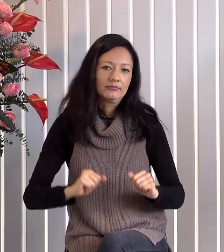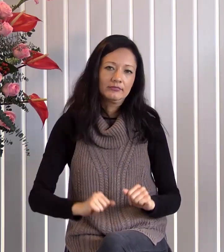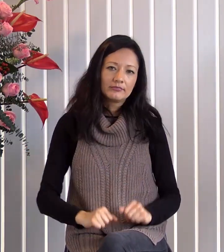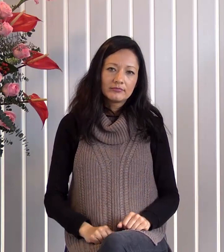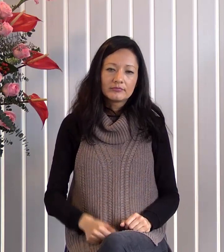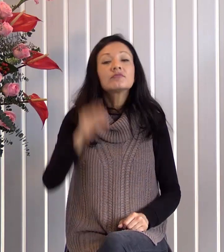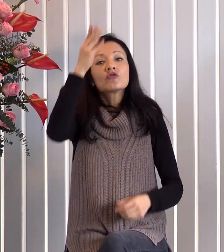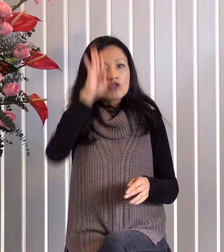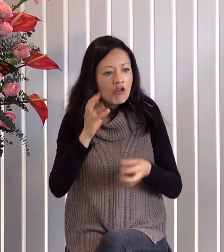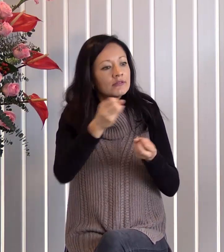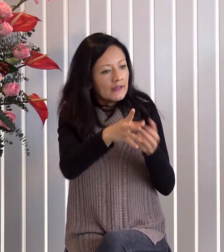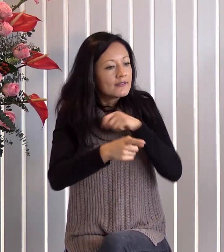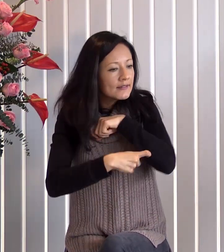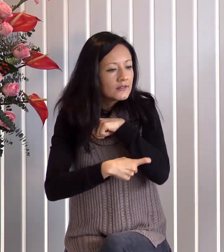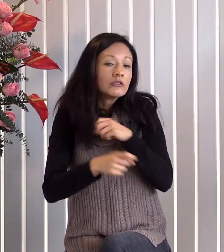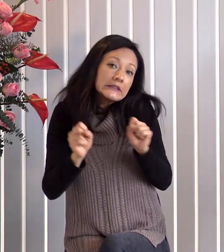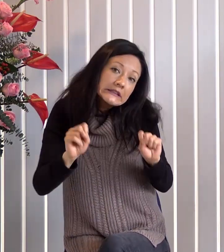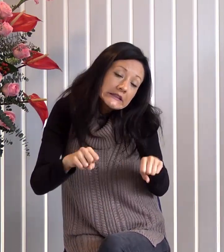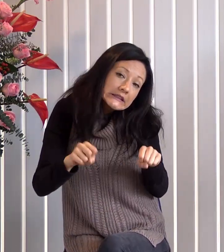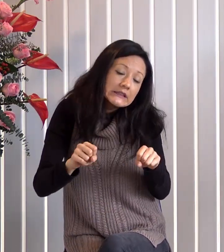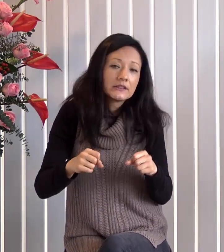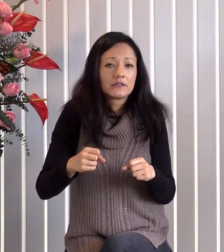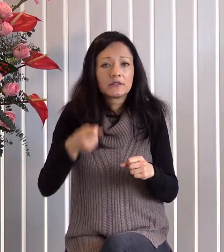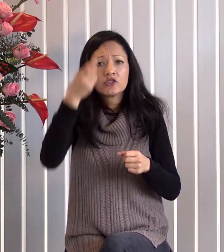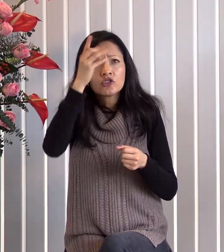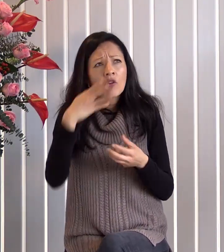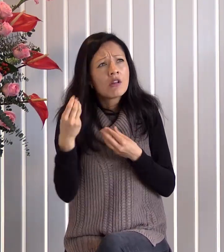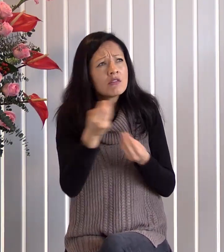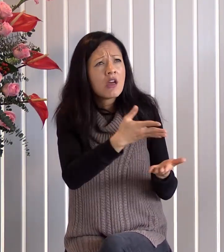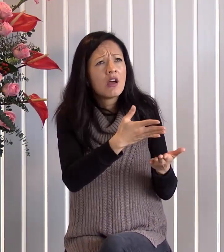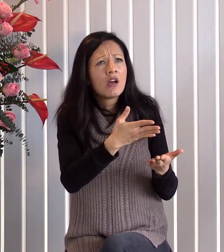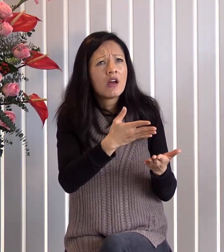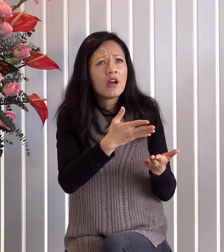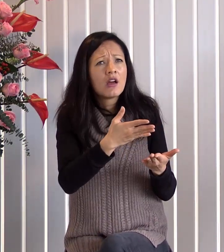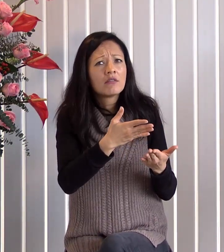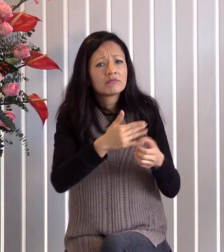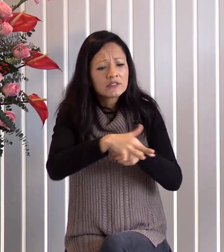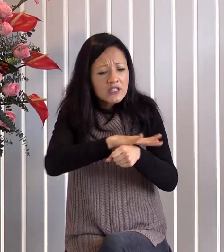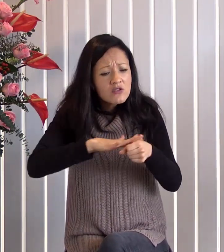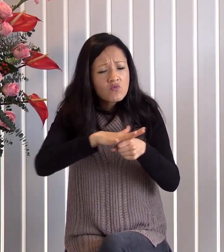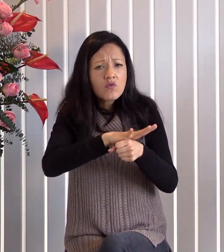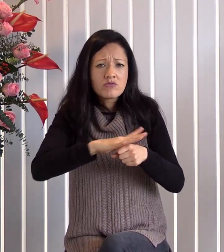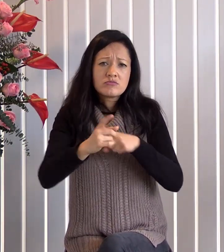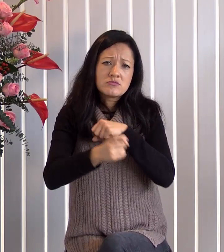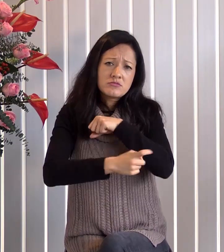Dios tienta. Dios permite que seamos tentados.